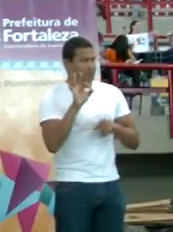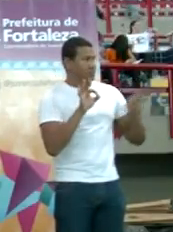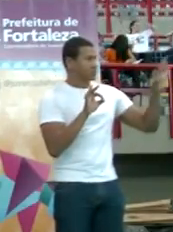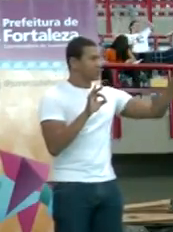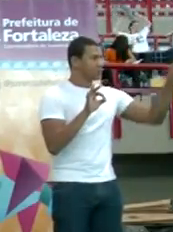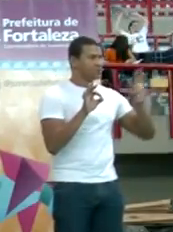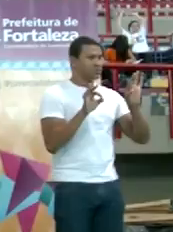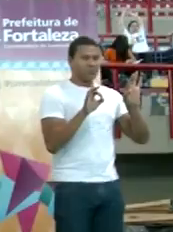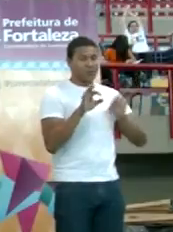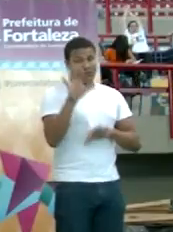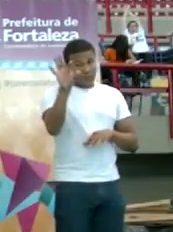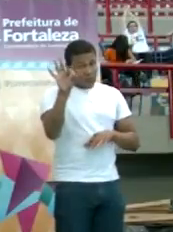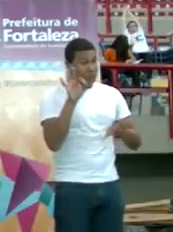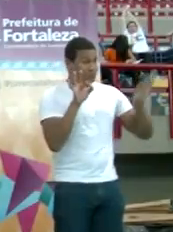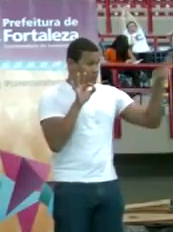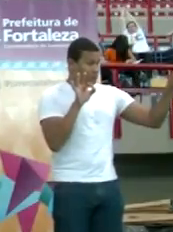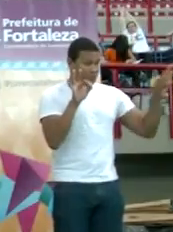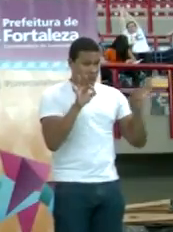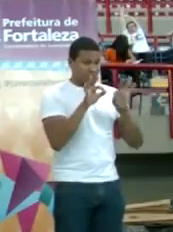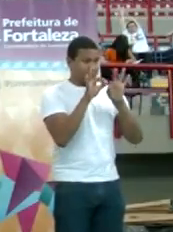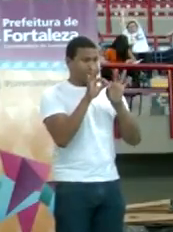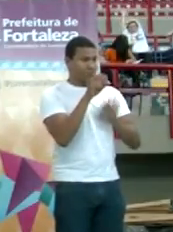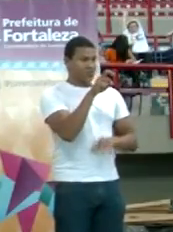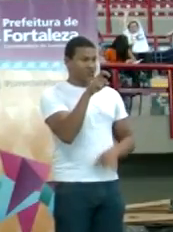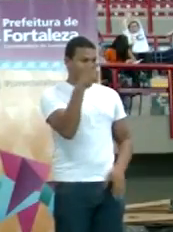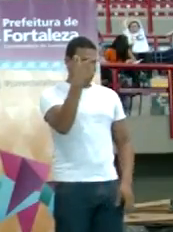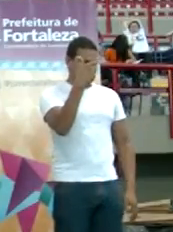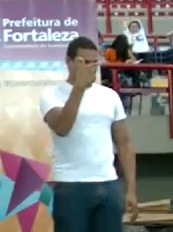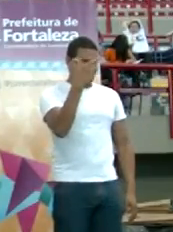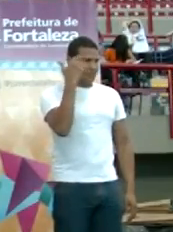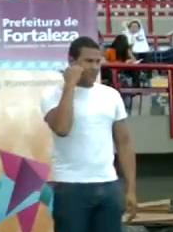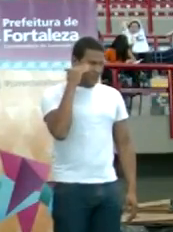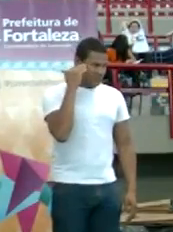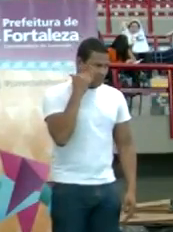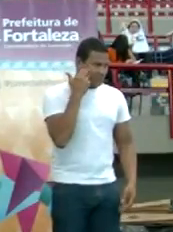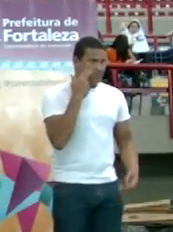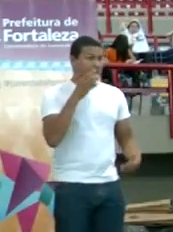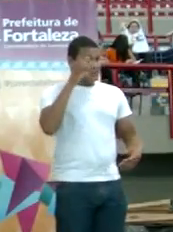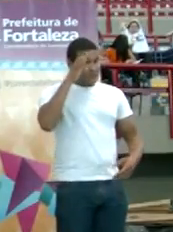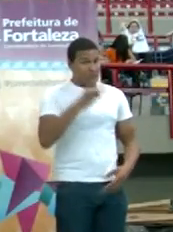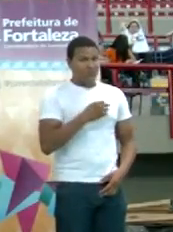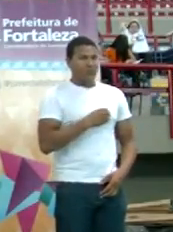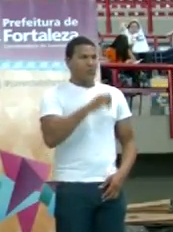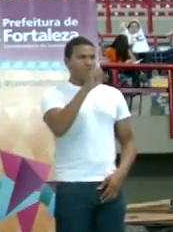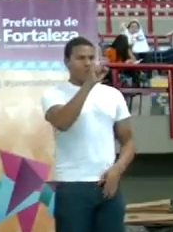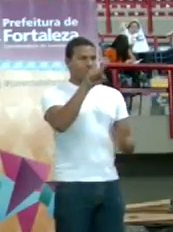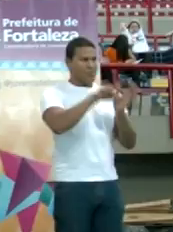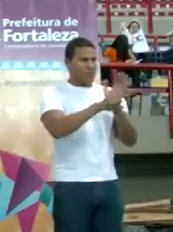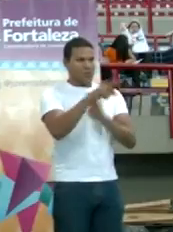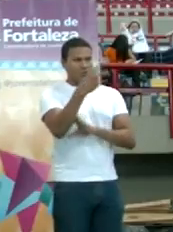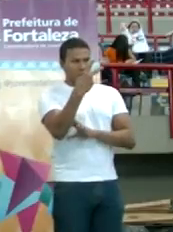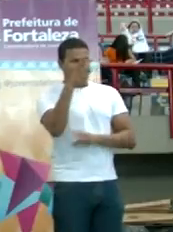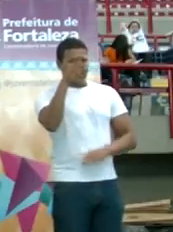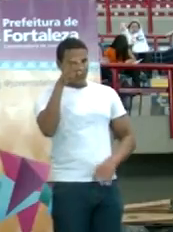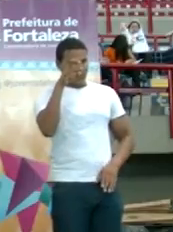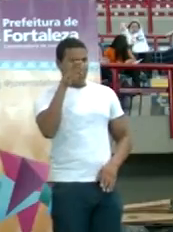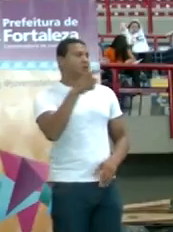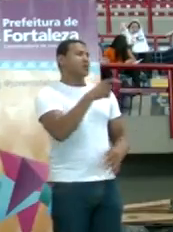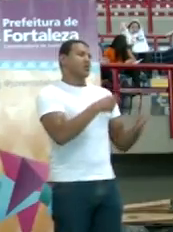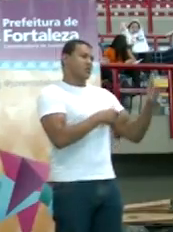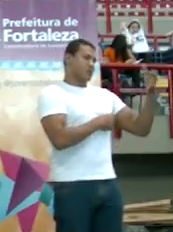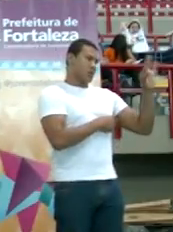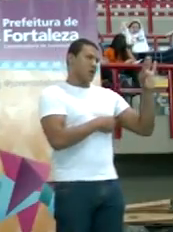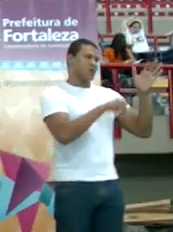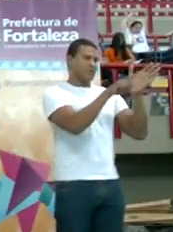menos x e 10 menos x. Perdeu a questão. O certo é 8 menos 2x e 10 menos